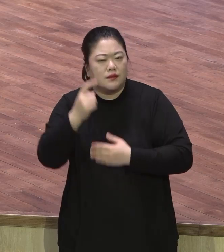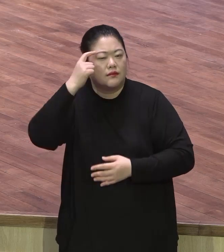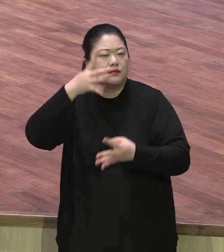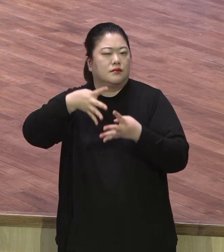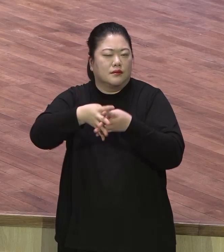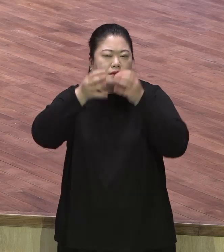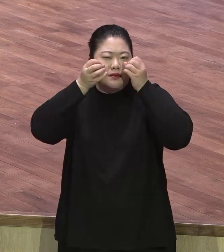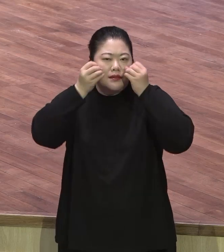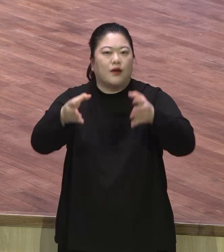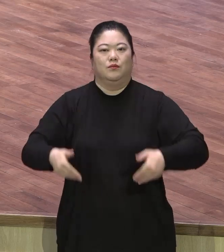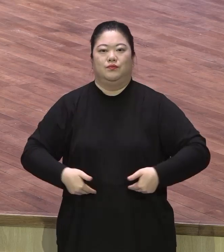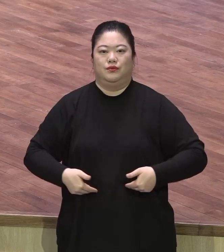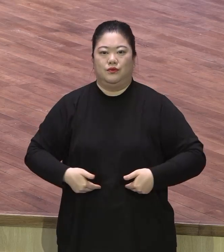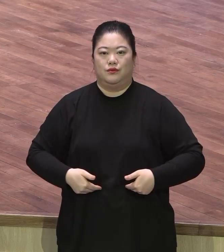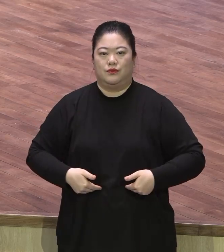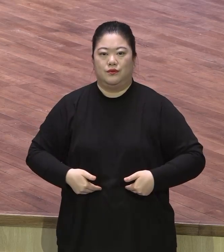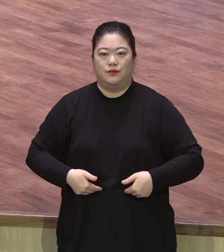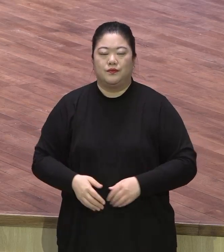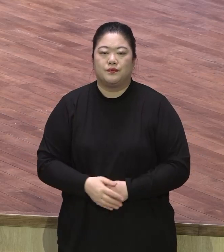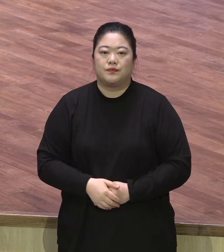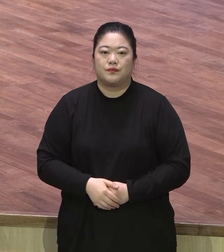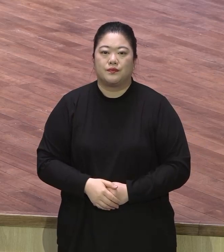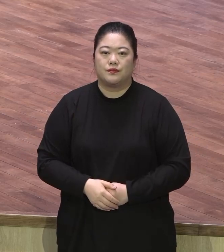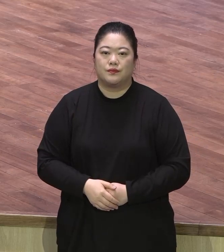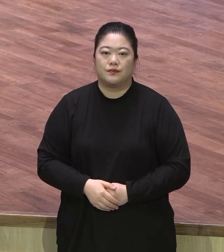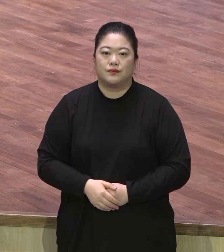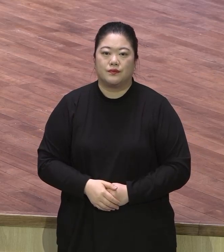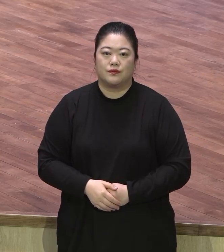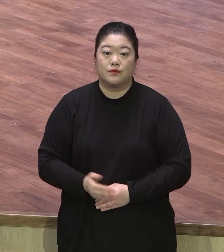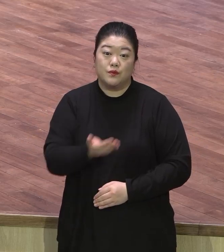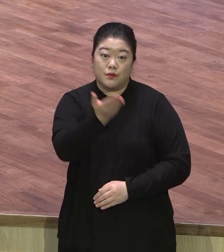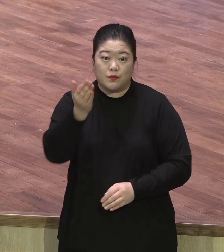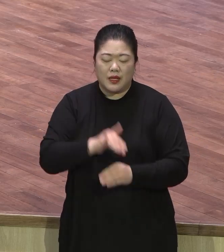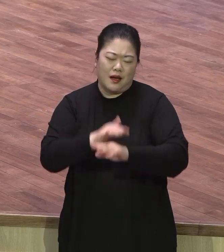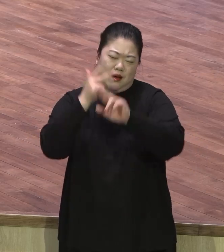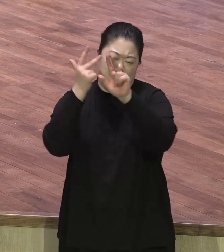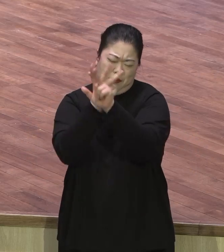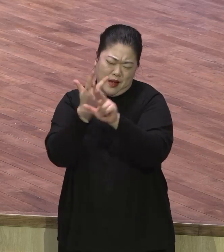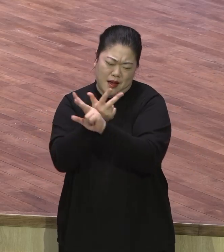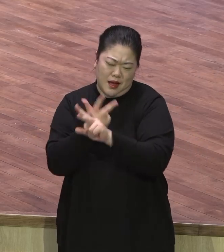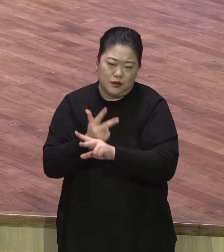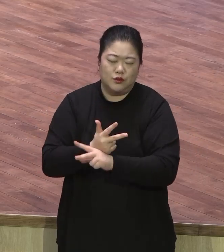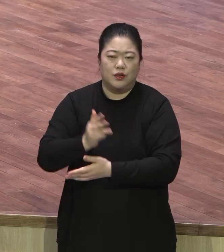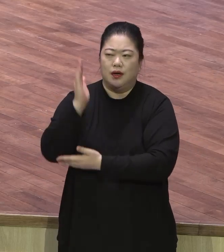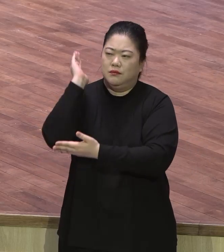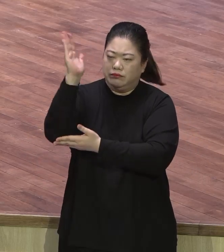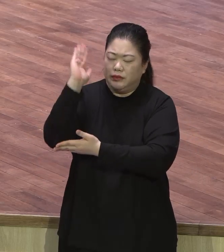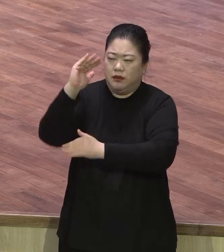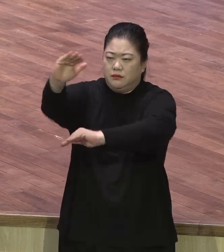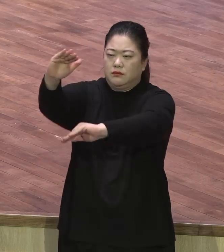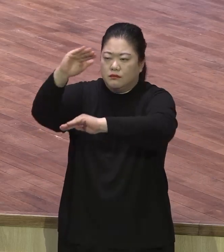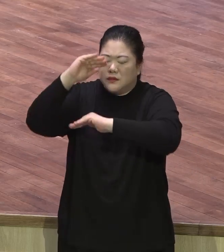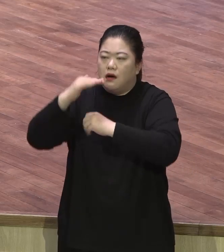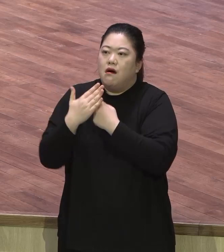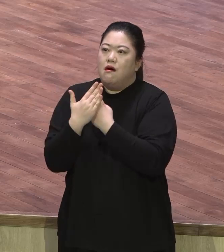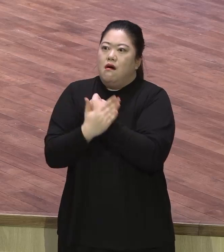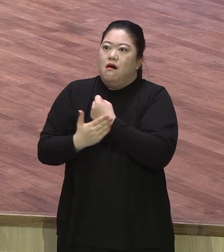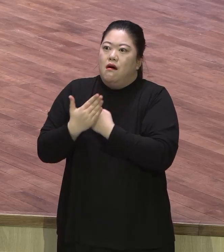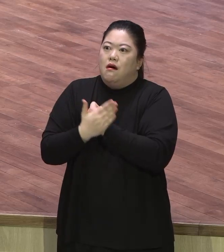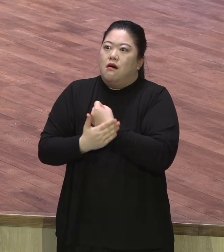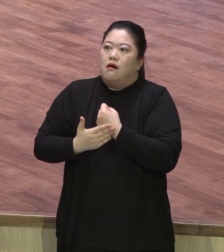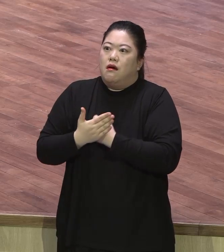받으면요 여러분 매일 주 매주 주는 메시지를 받고 여러분 은혜를 받으면요 사람이 자꾸